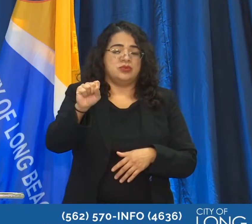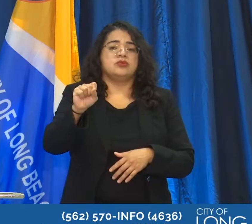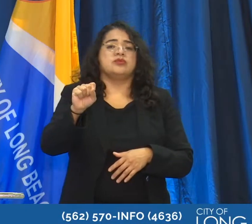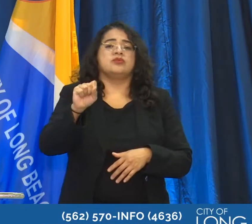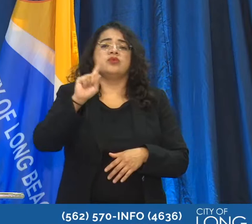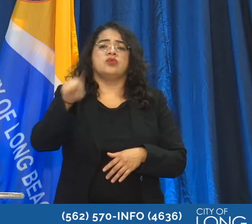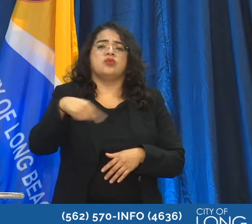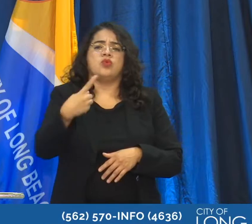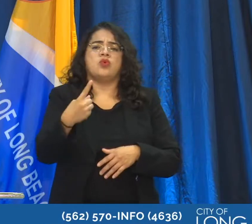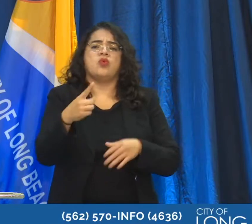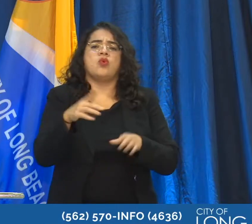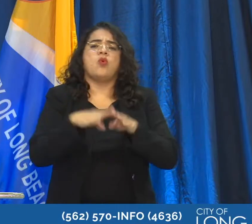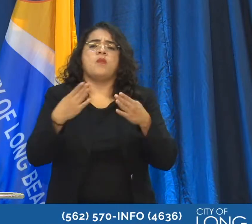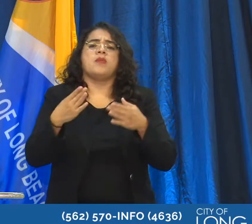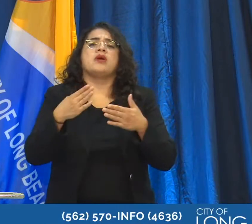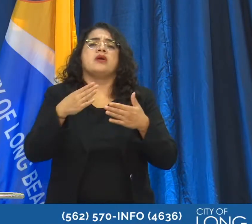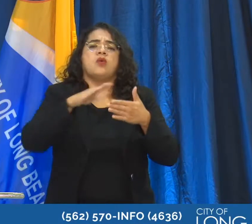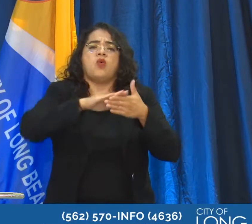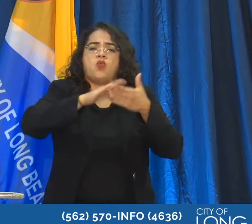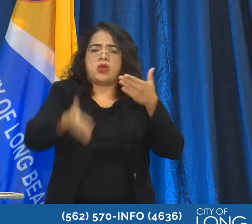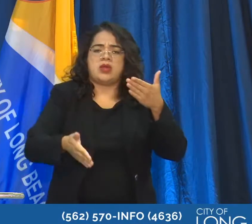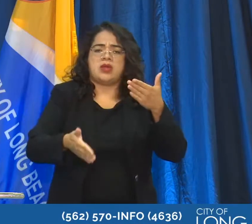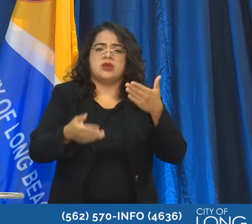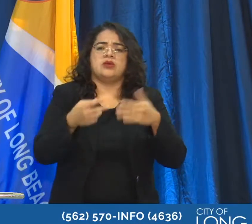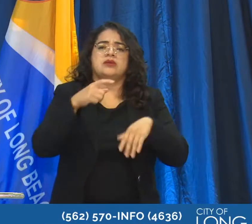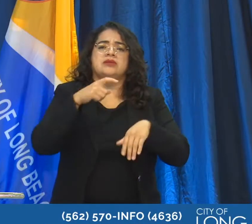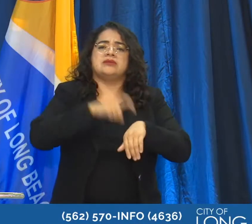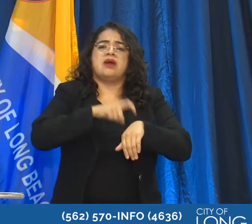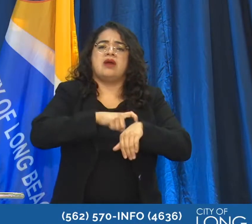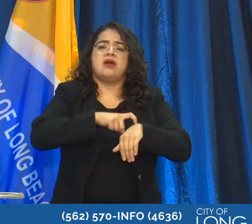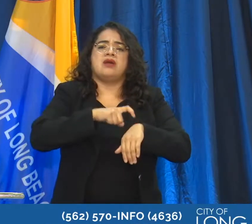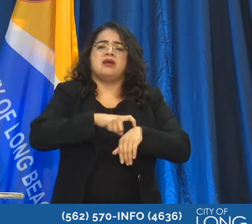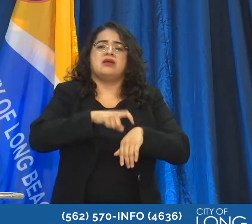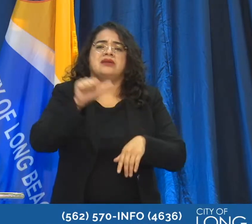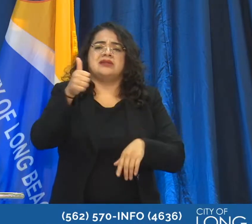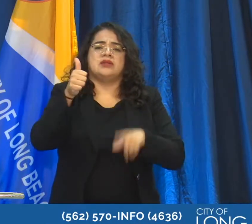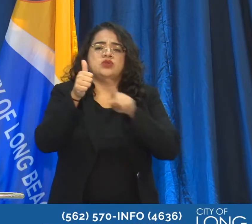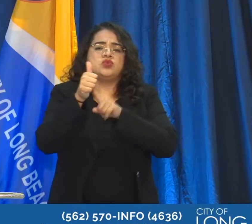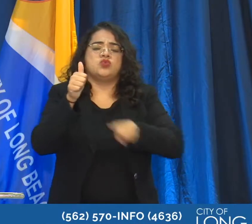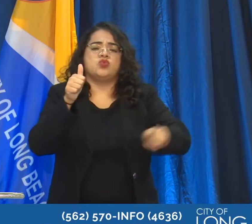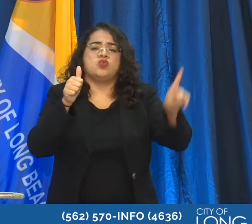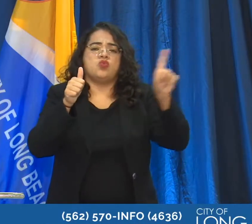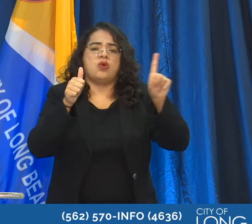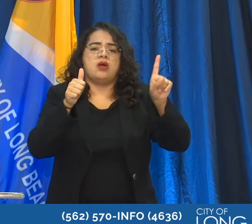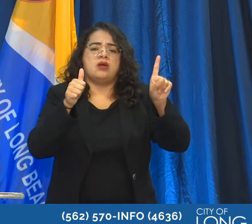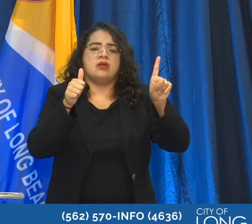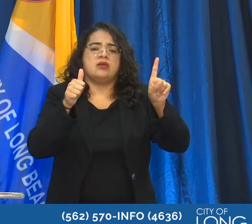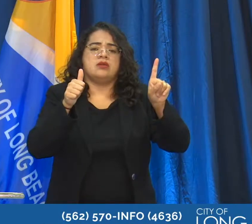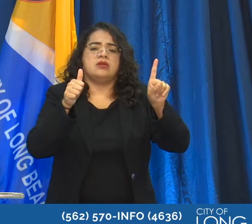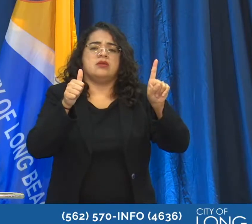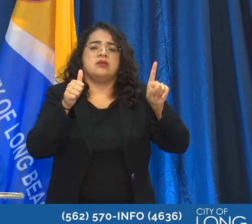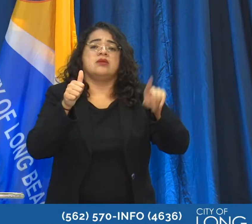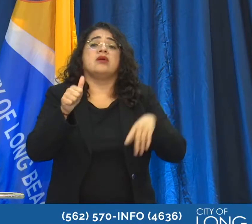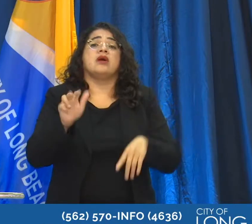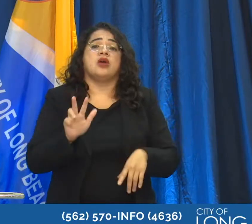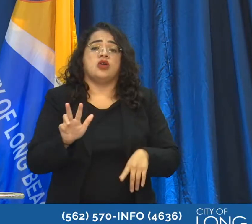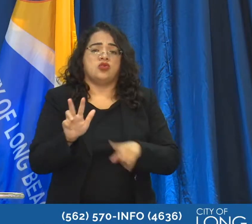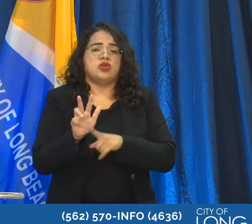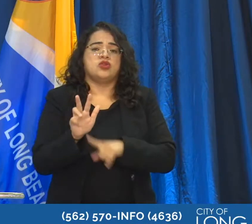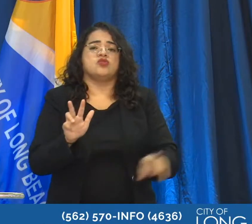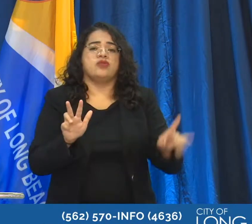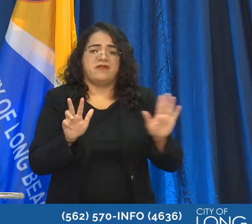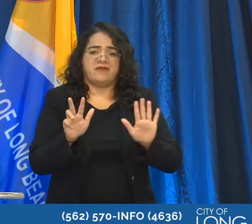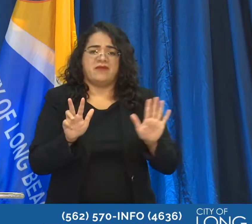que estará abierto en los fines de semana, y tendrá 2 horarios en ambos días, sábado y domingo, de 10 de la mañana a 1 de la